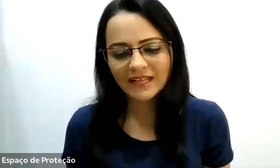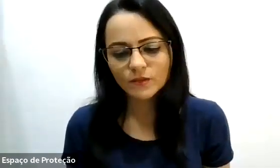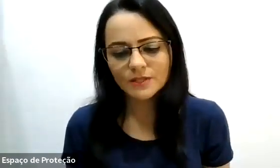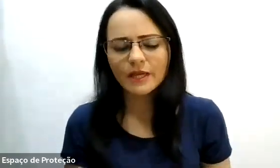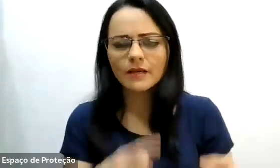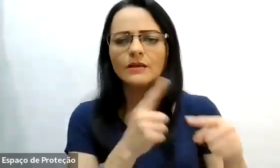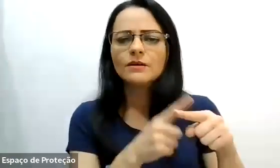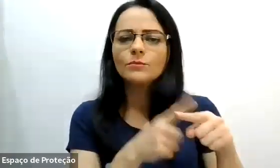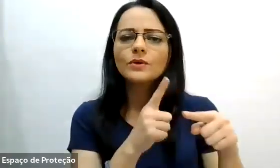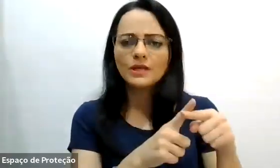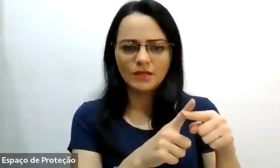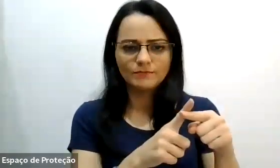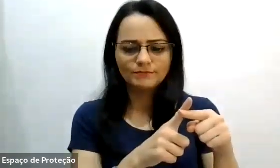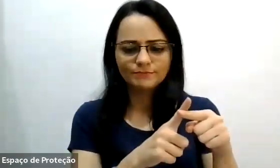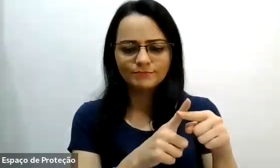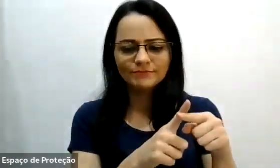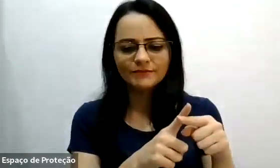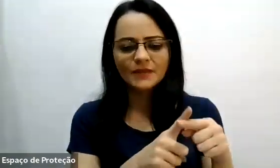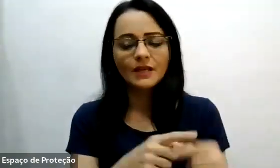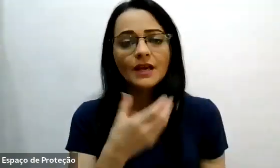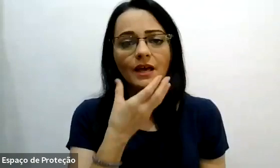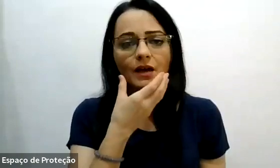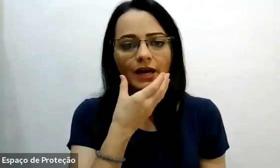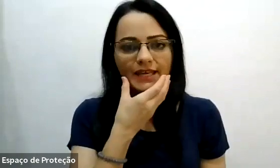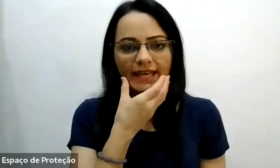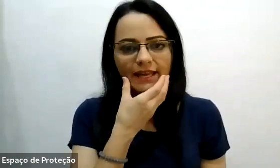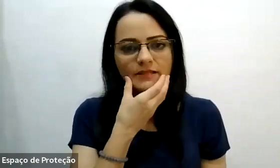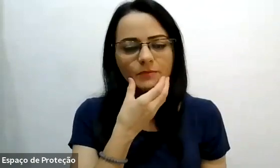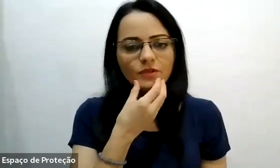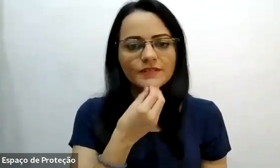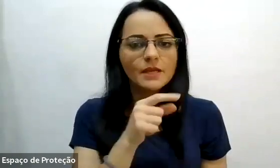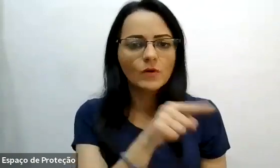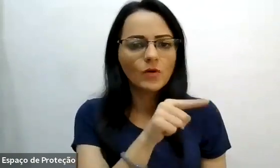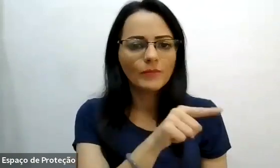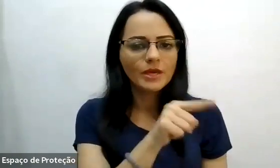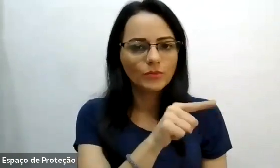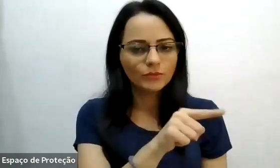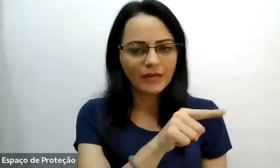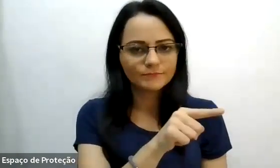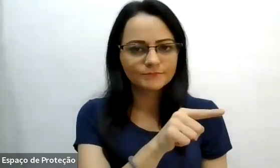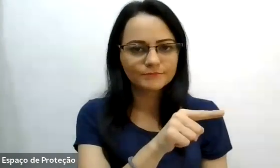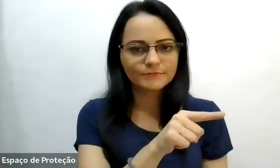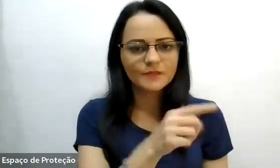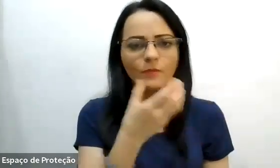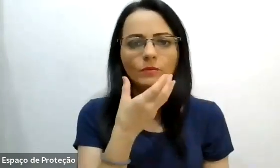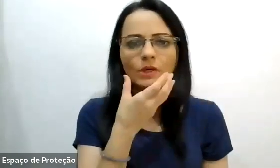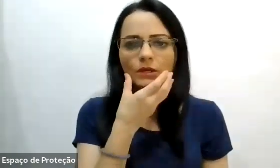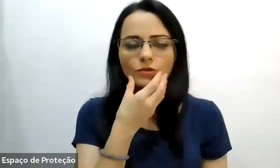pecados dele. Por quê? Aí, ele, você pode fazer homem e apontar. Bom, eu